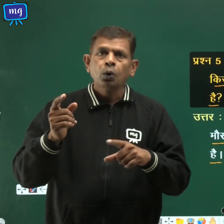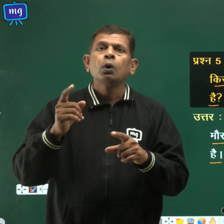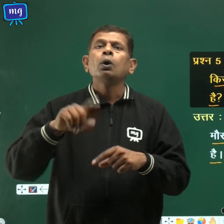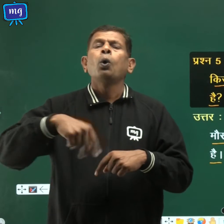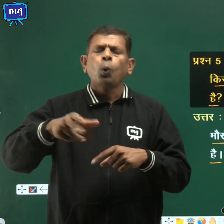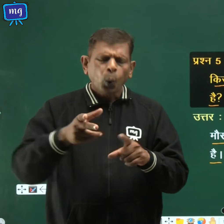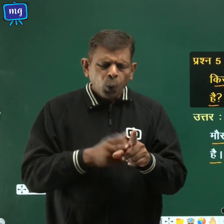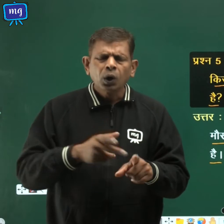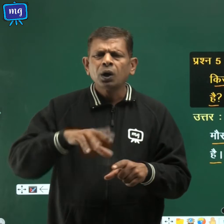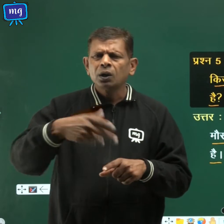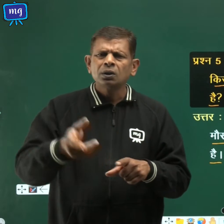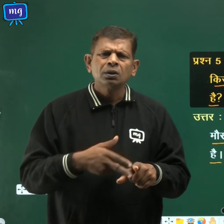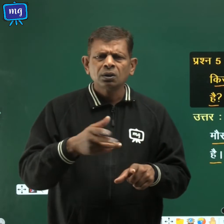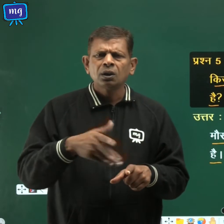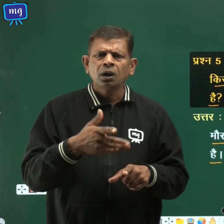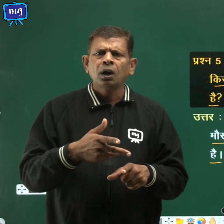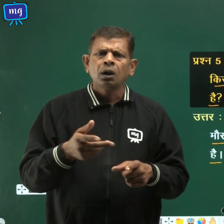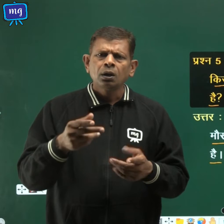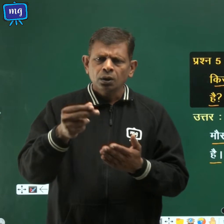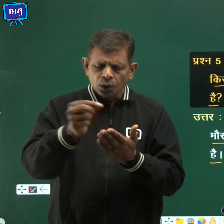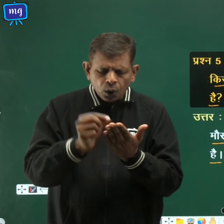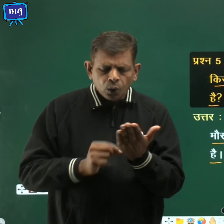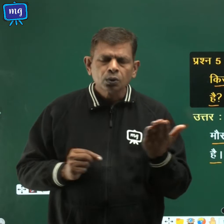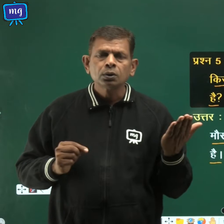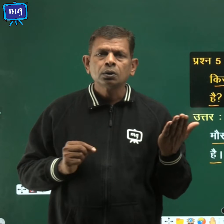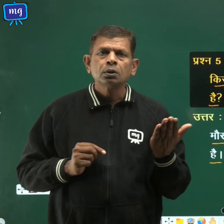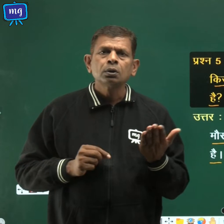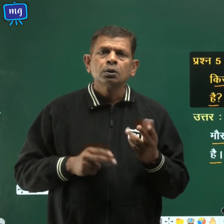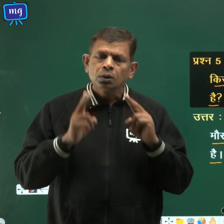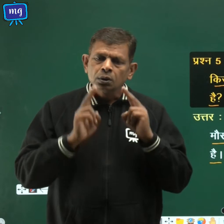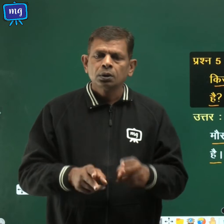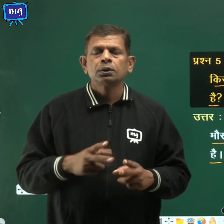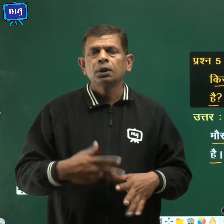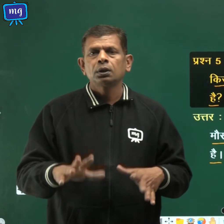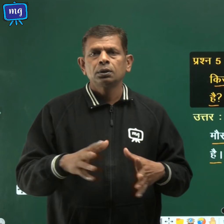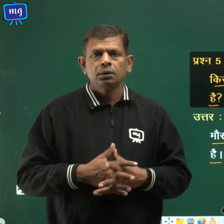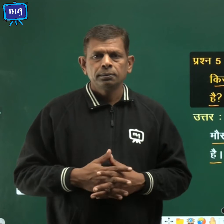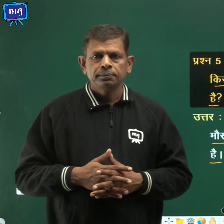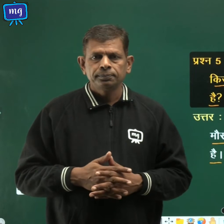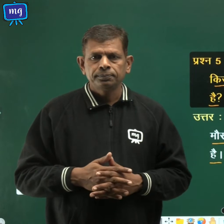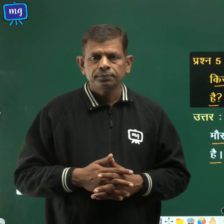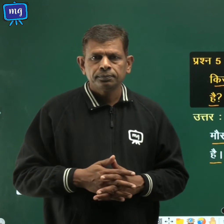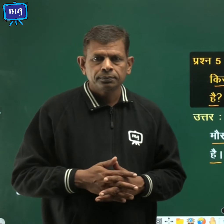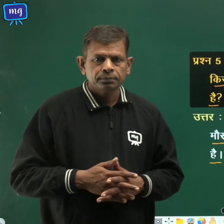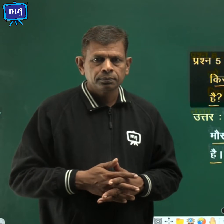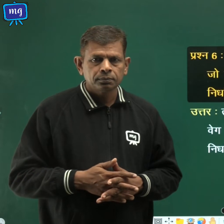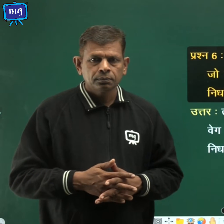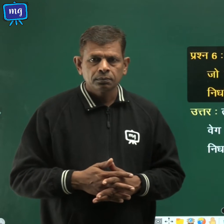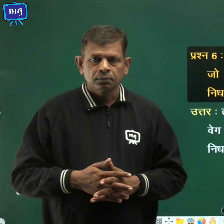सालों के आंकड़ों से निर्धारित किया जाता है।